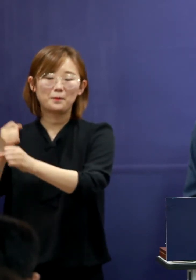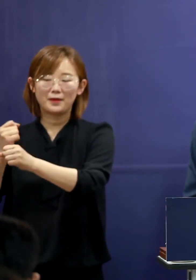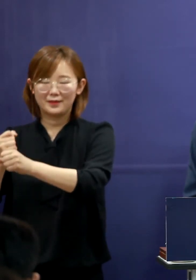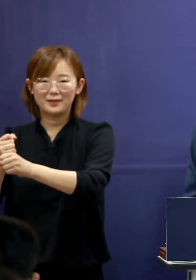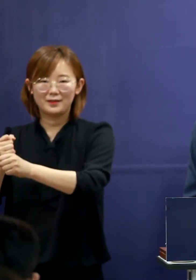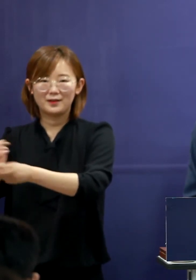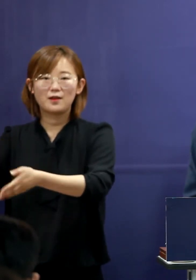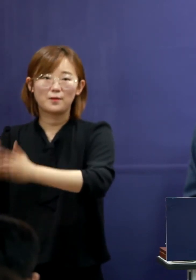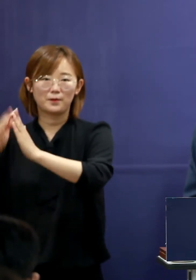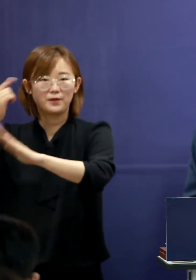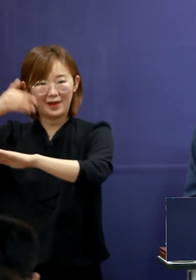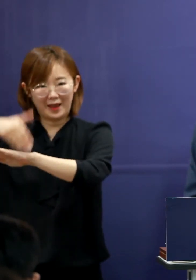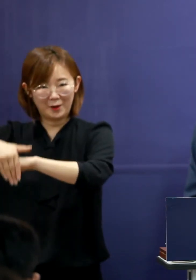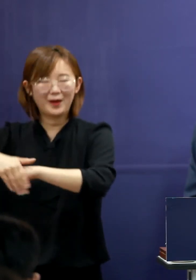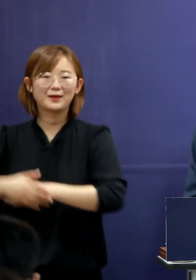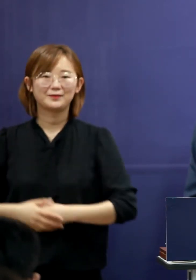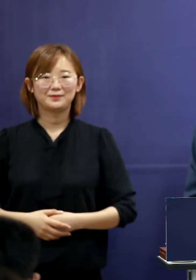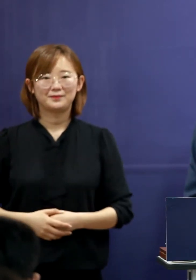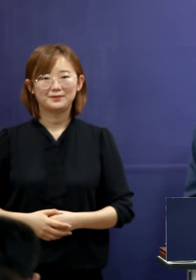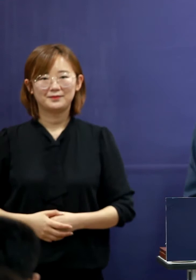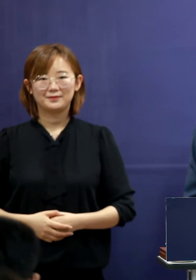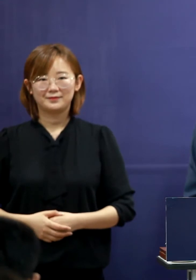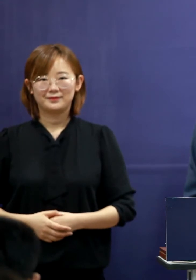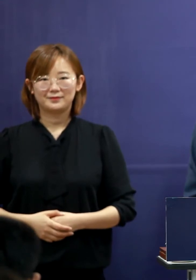그래서 이 복합화력발전소하고